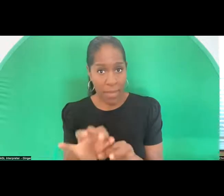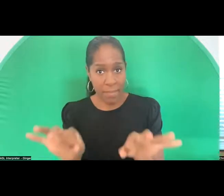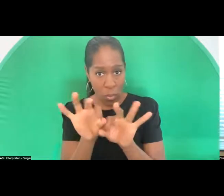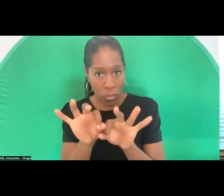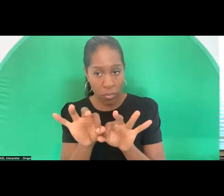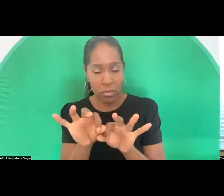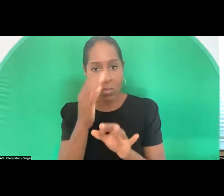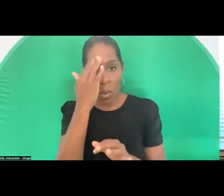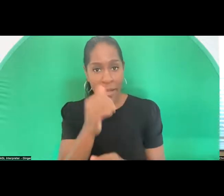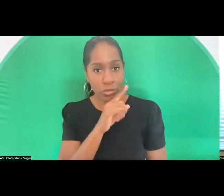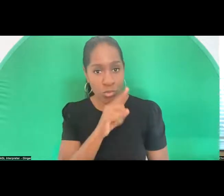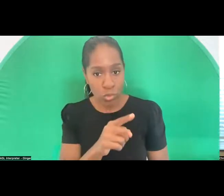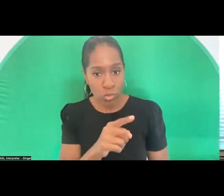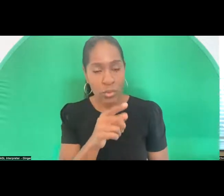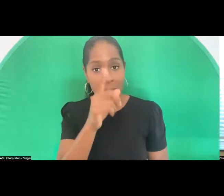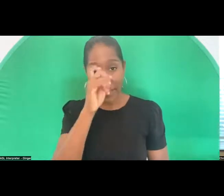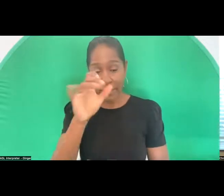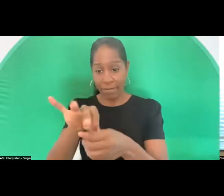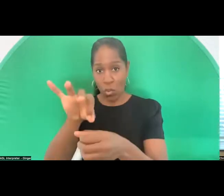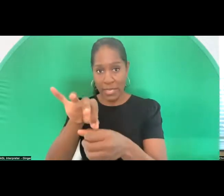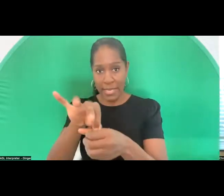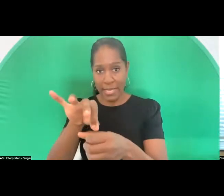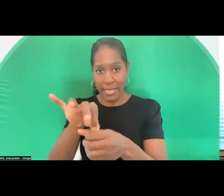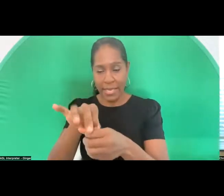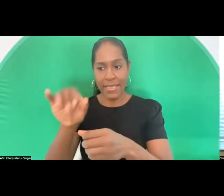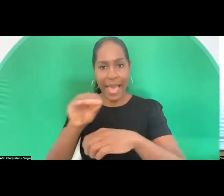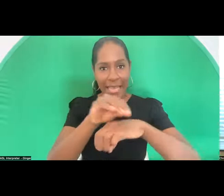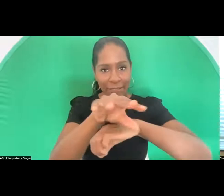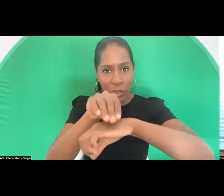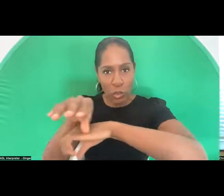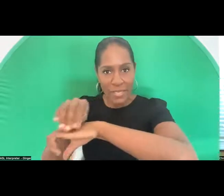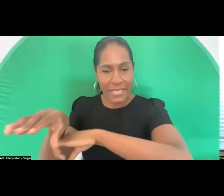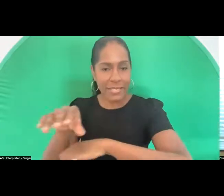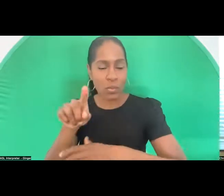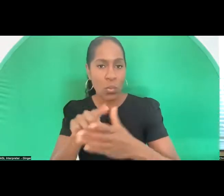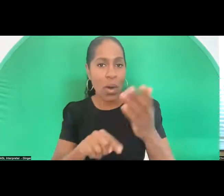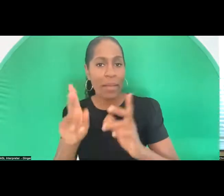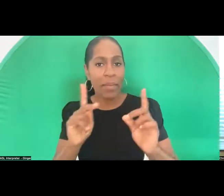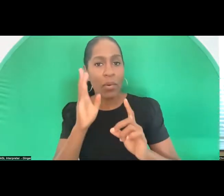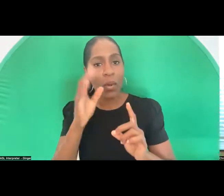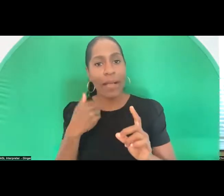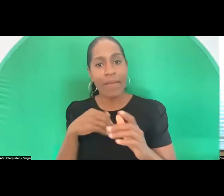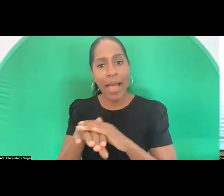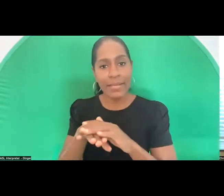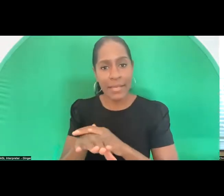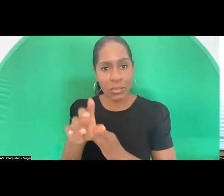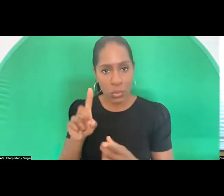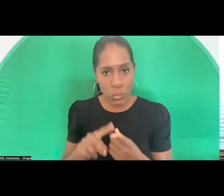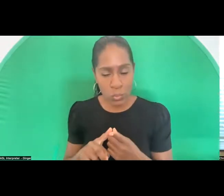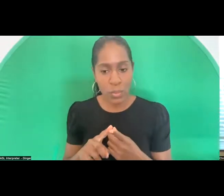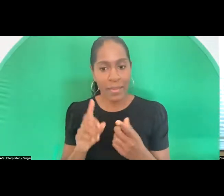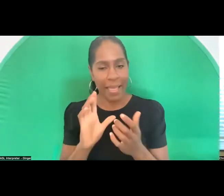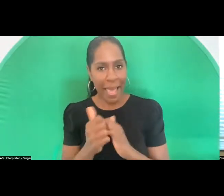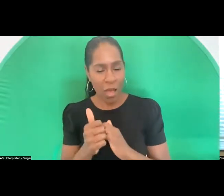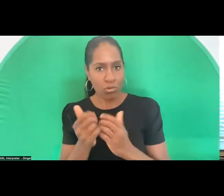con idd porque votar por sobre todo influye lo que las personas en este país van